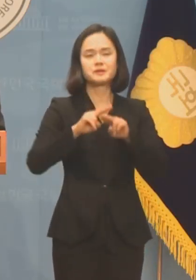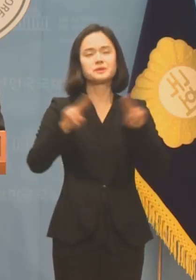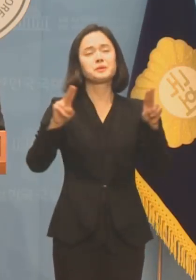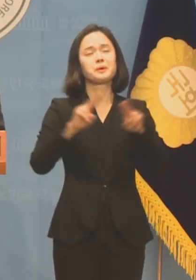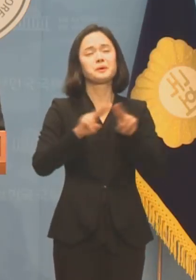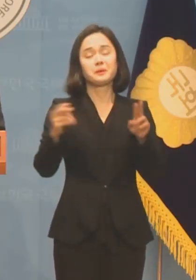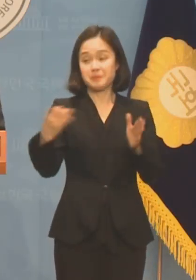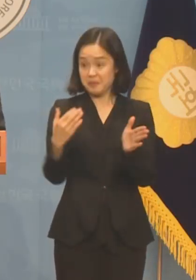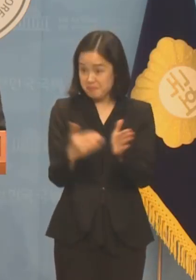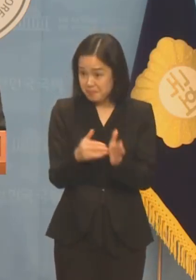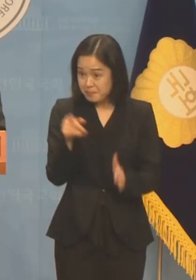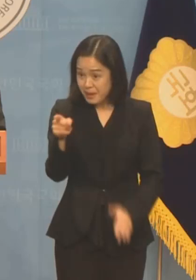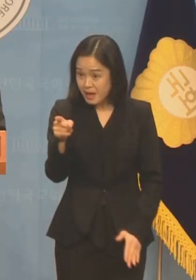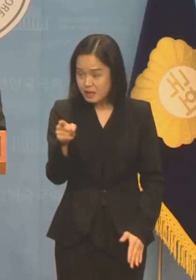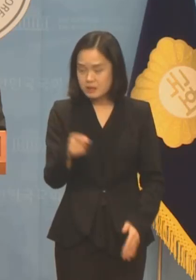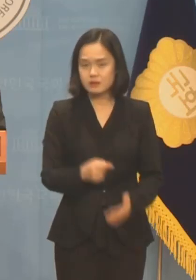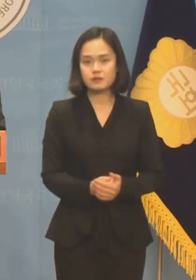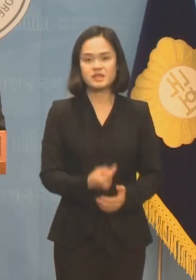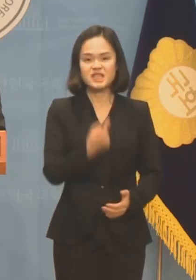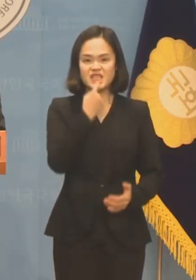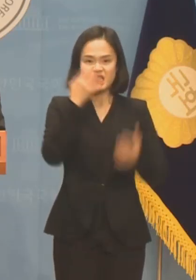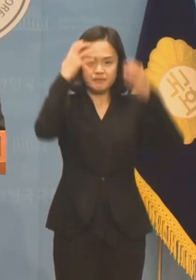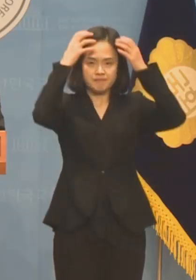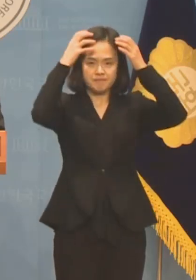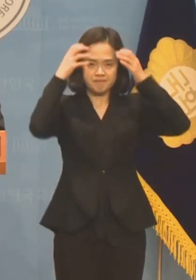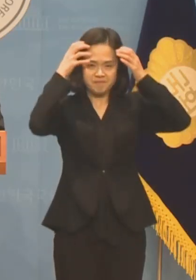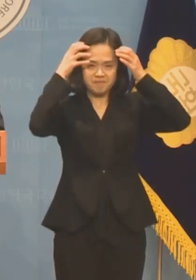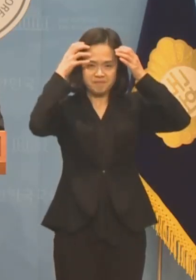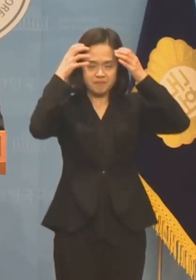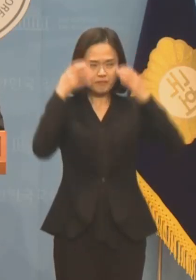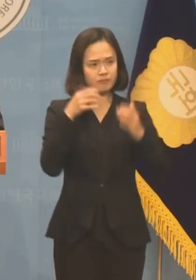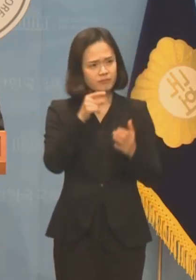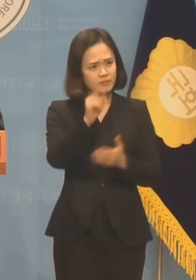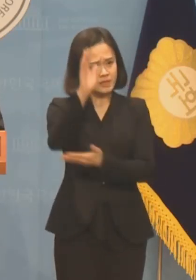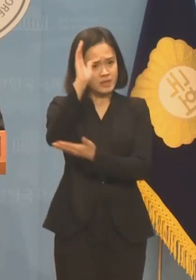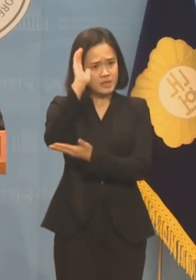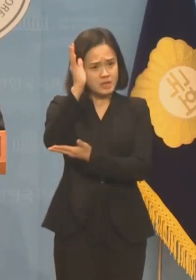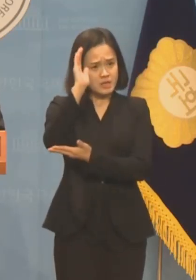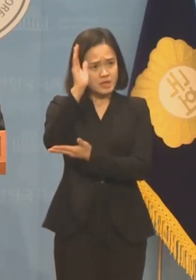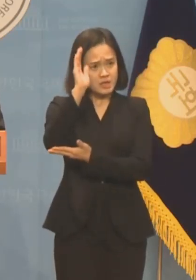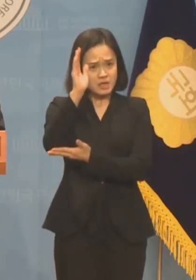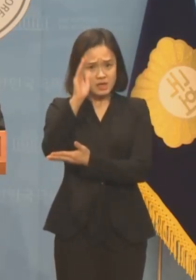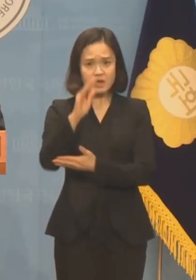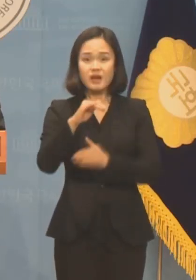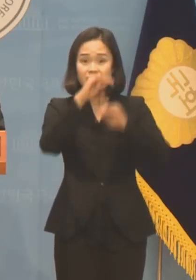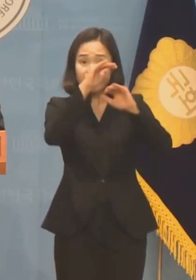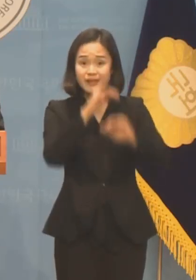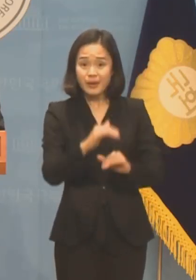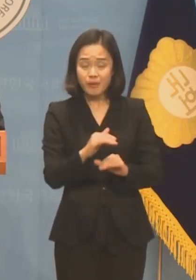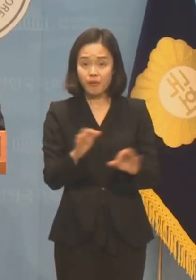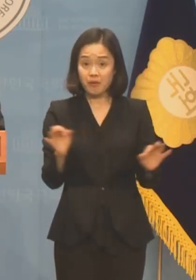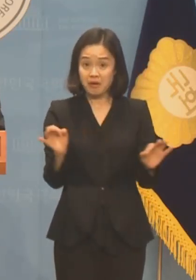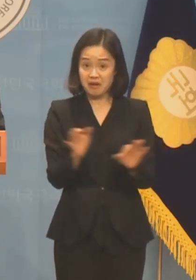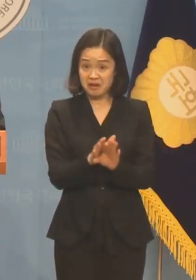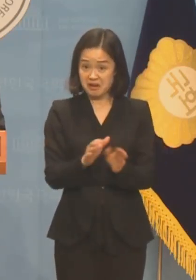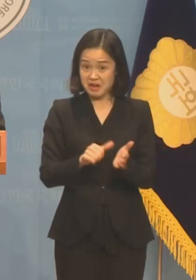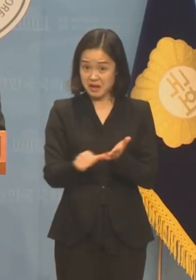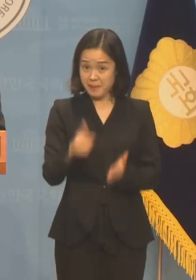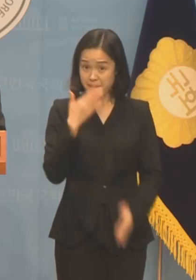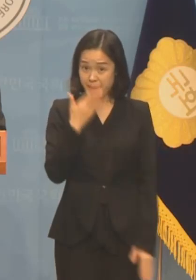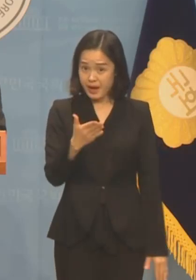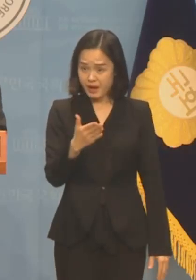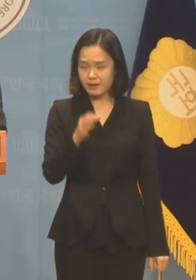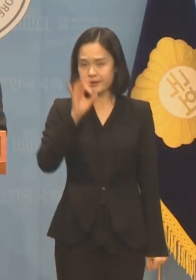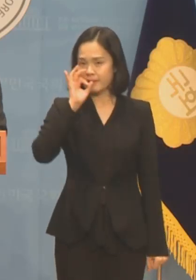하얀 철모를 쓰고 버젓이 이 자리에 섰던 기자회견이 사라지기라도 합니까?